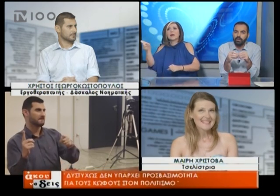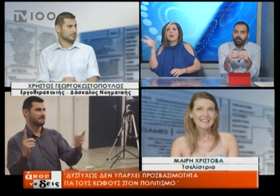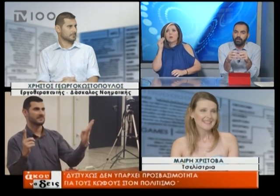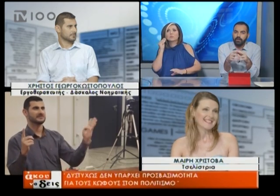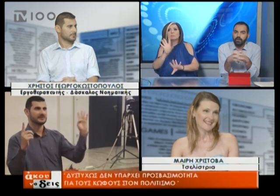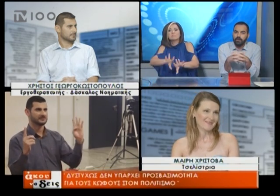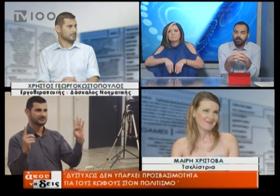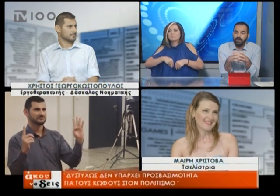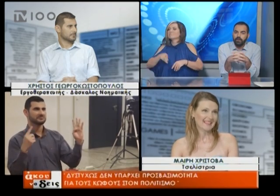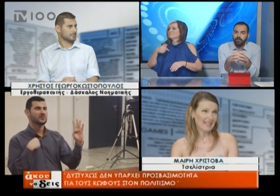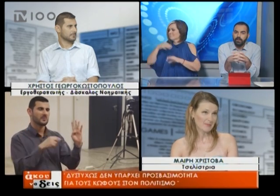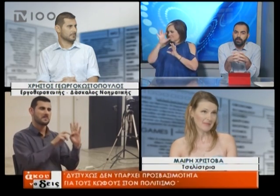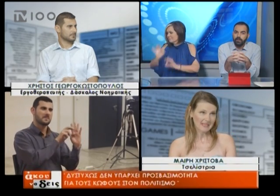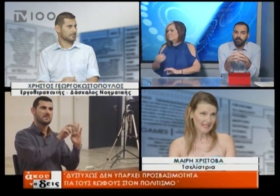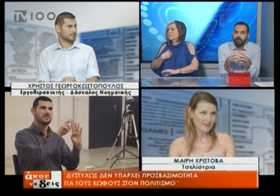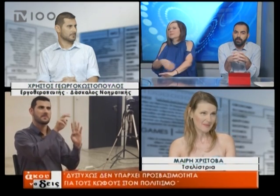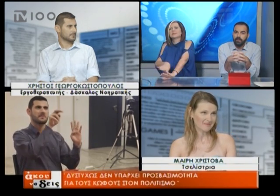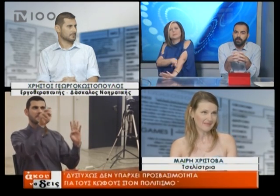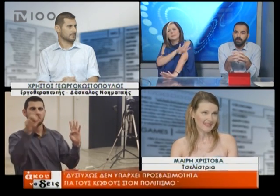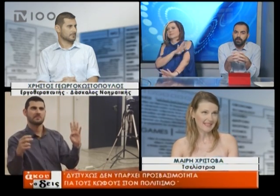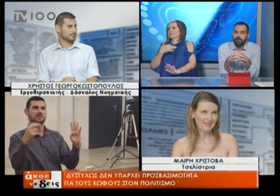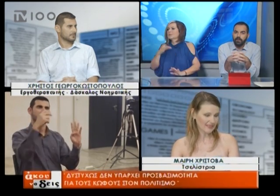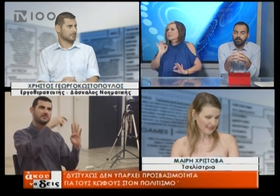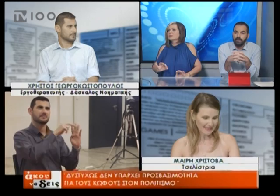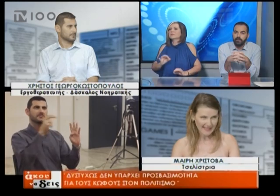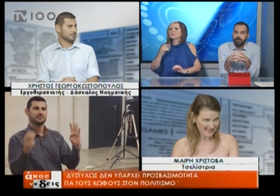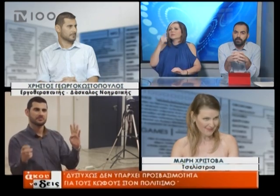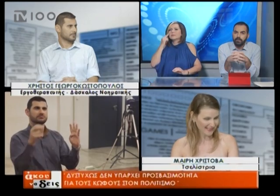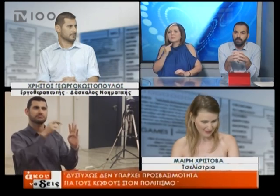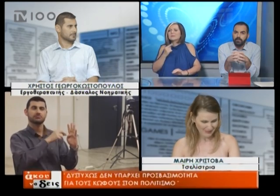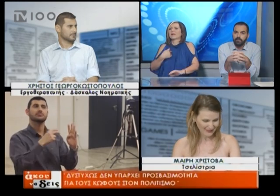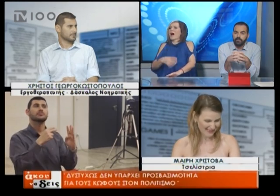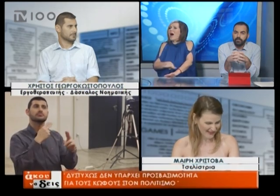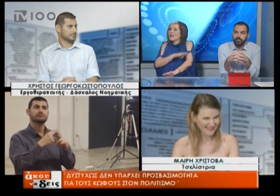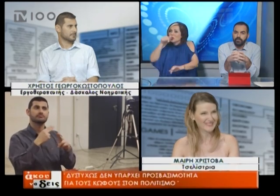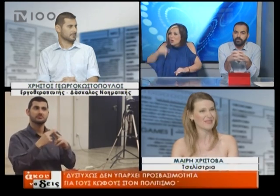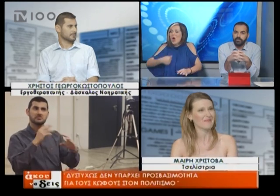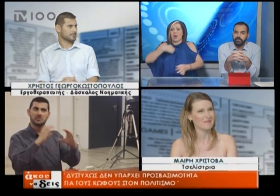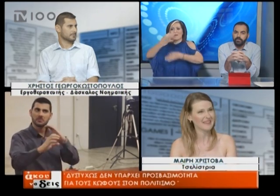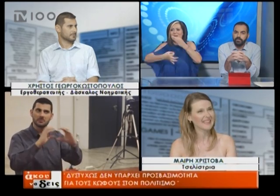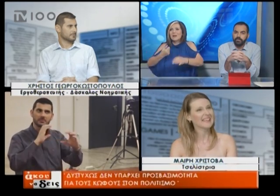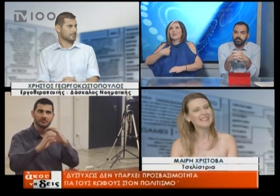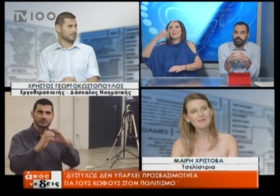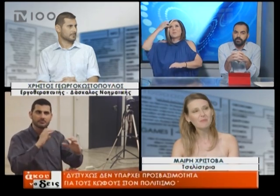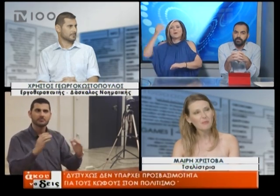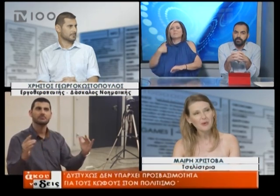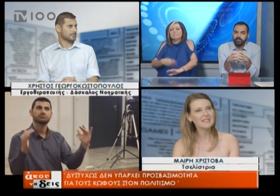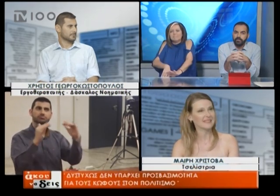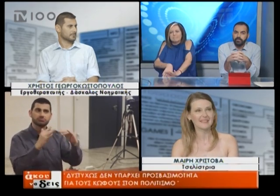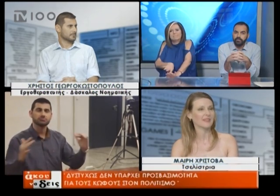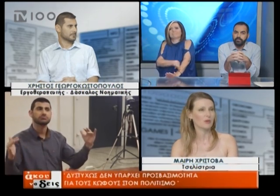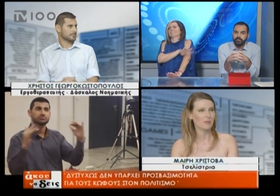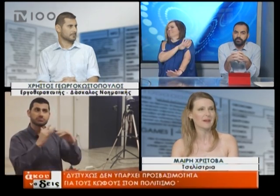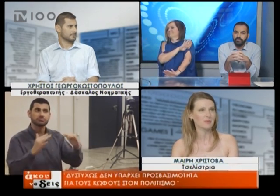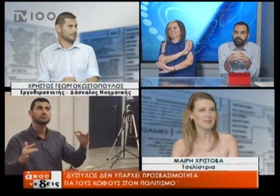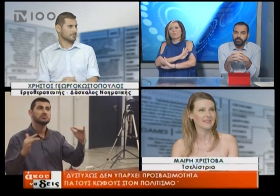λέξη, συγκίνηση. Κλάψαμε, δακρύσαμε. Είναι αλήθεια, ανατριχιάσαμε και τώρα που το λέω και το θυμάμαι. Ήταν πολύ